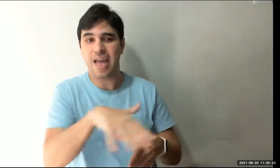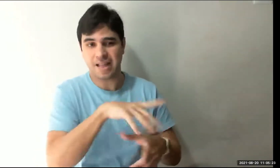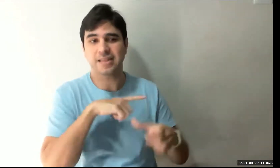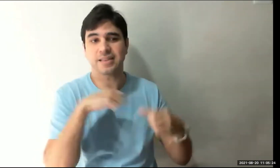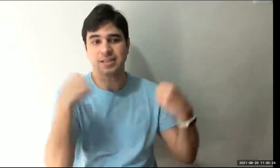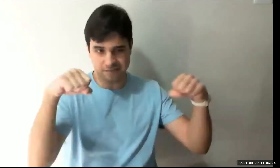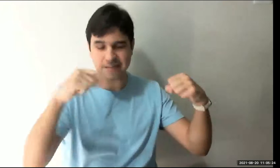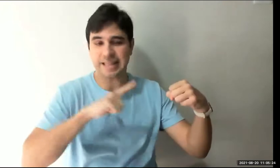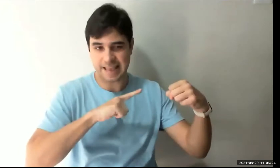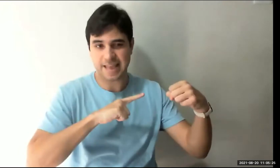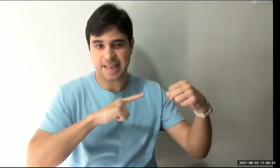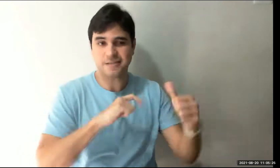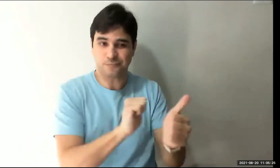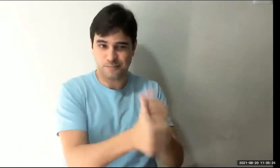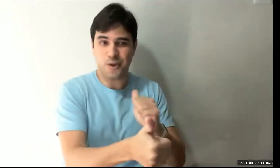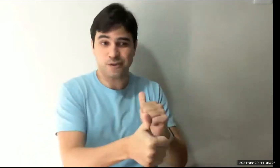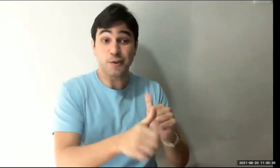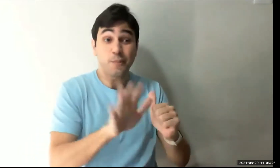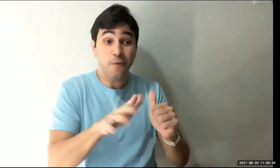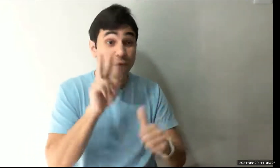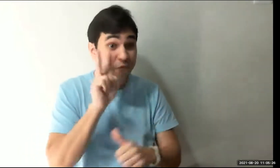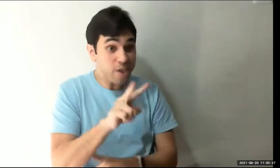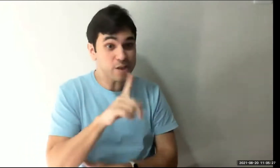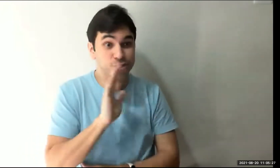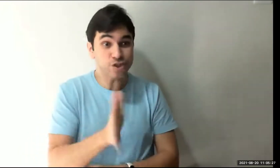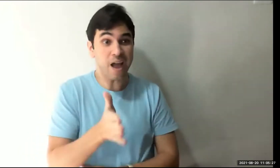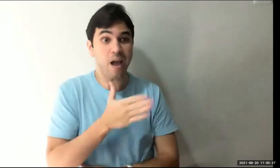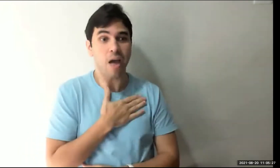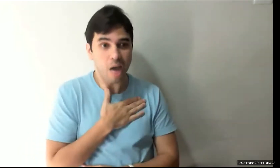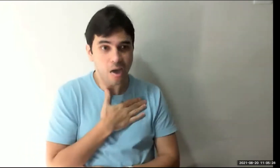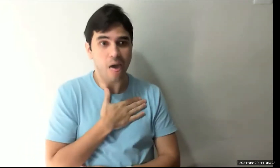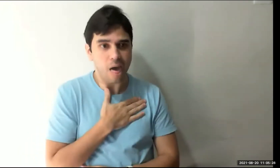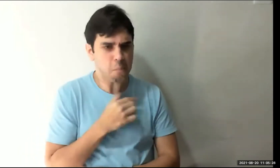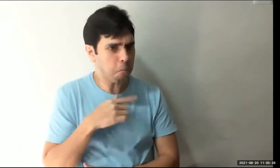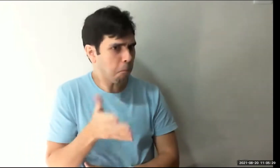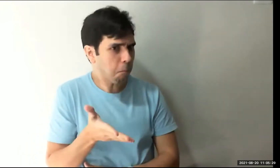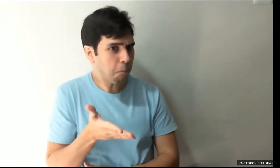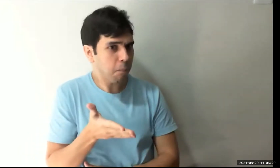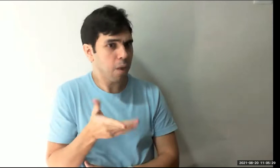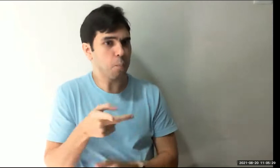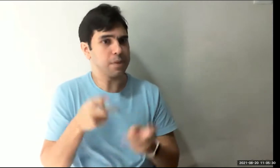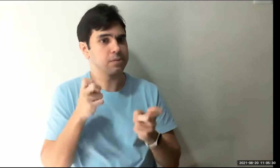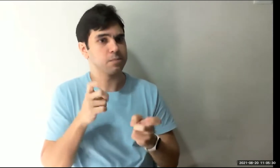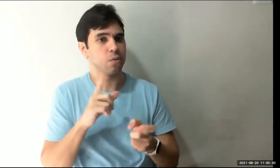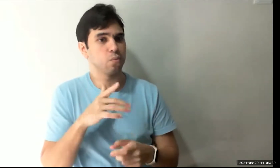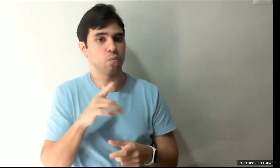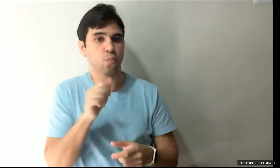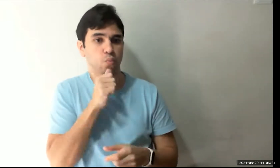Por exemplo, os exercícios de respiração, tudo que se relaciona a esse esporte, ele precisa entender